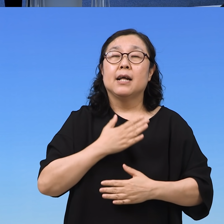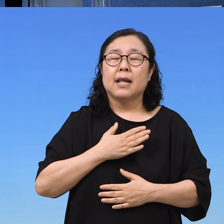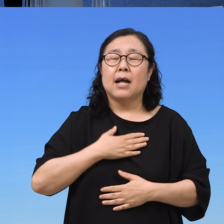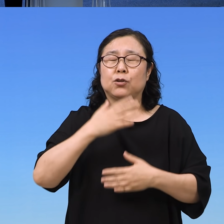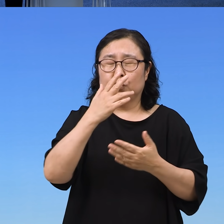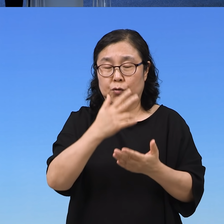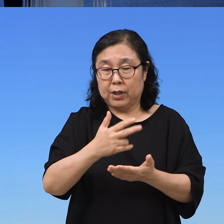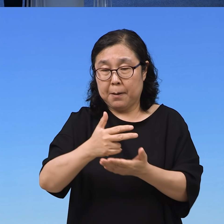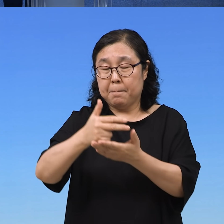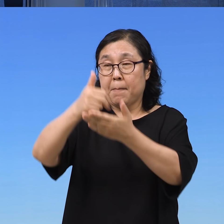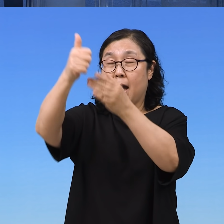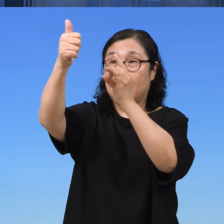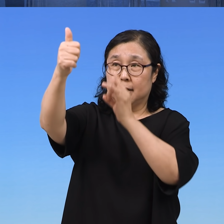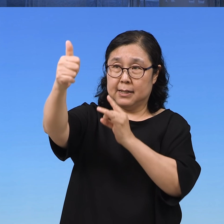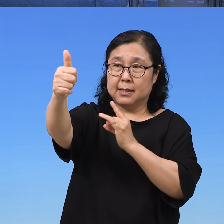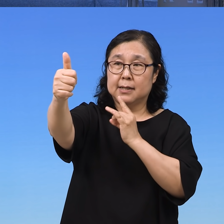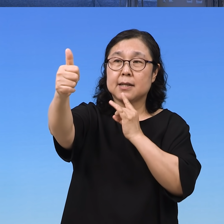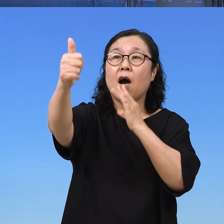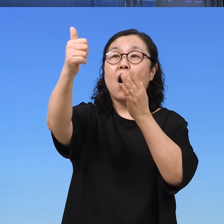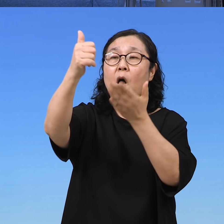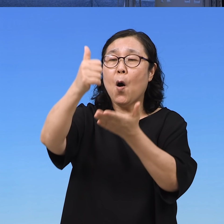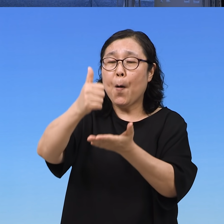나 주님만을 섬기리.